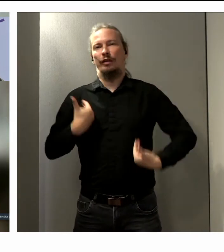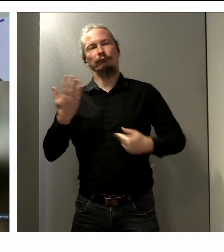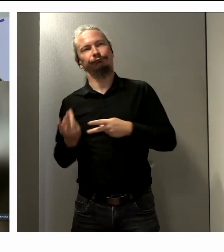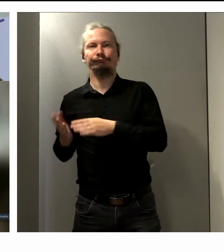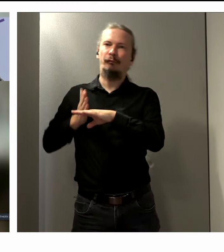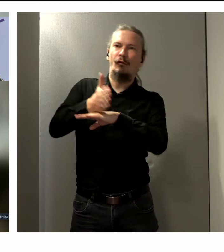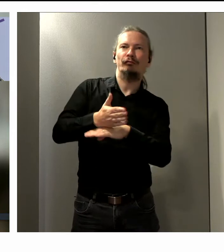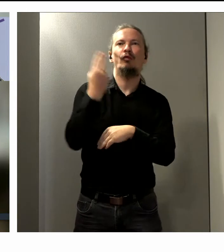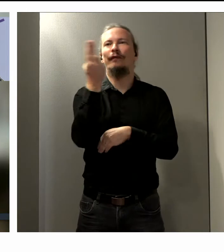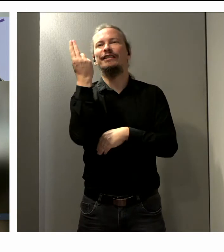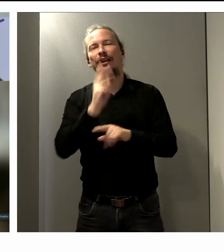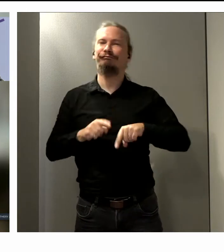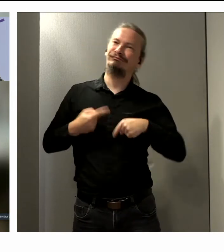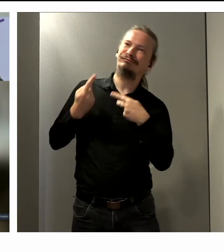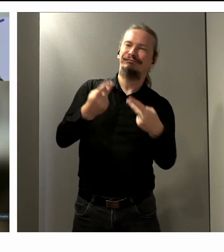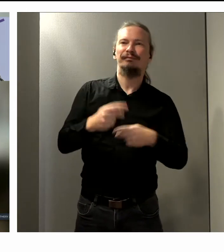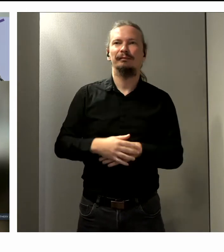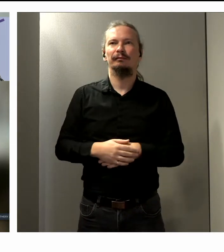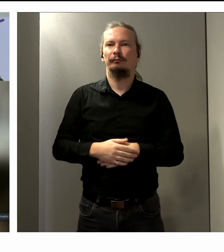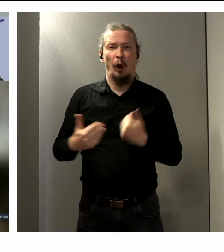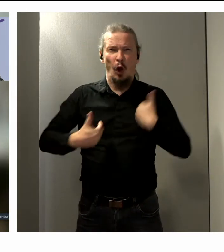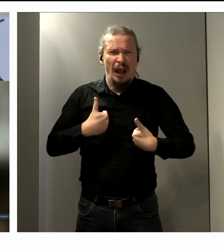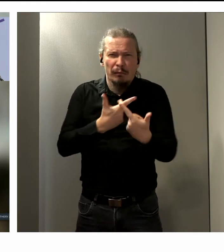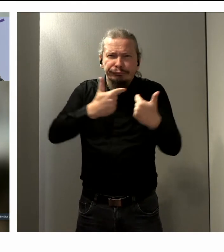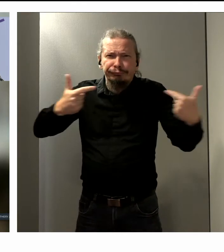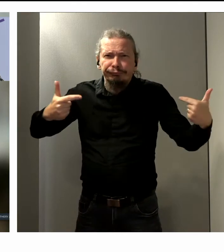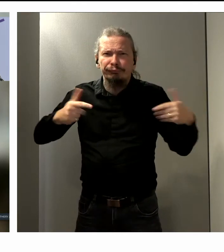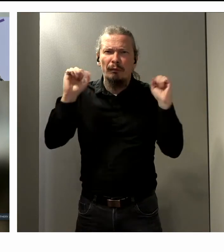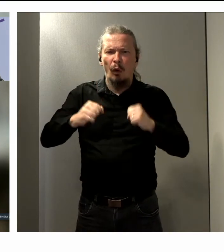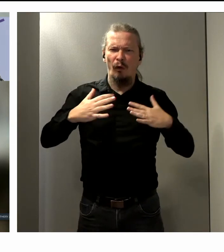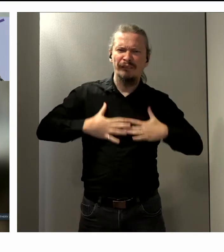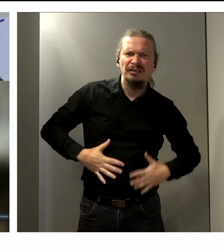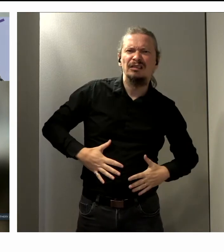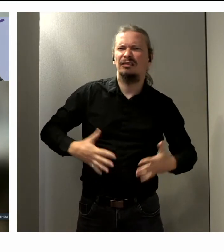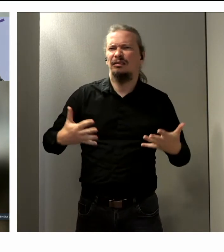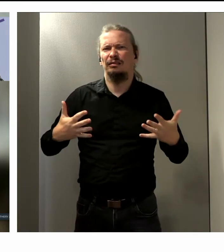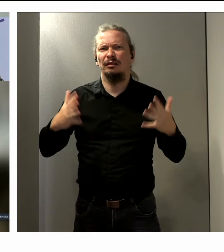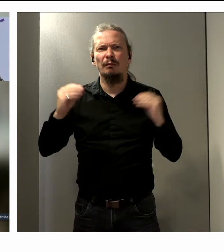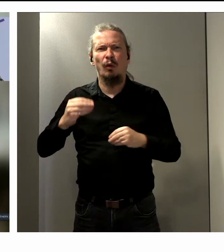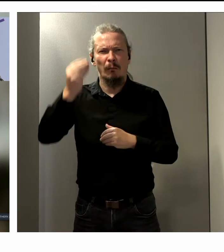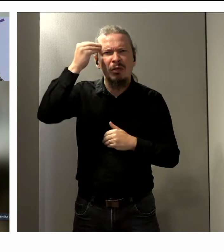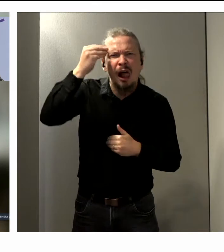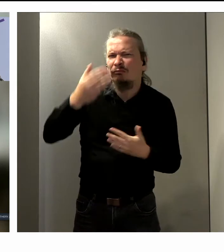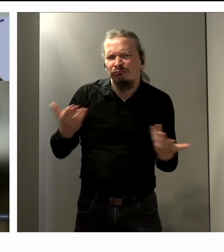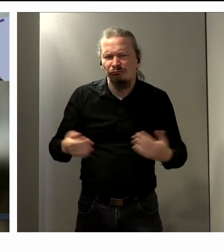handicap, et handicap au sens large, ce qui inclut des handicaps physiques, des handicaps